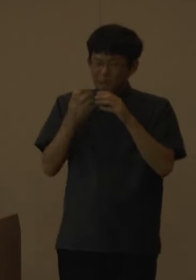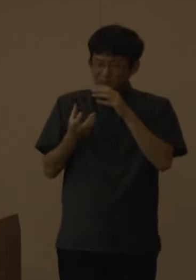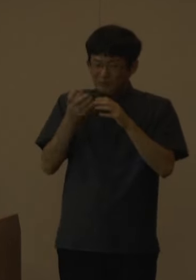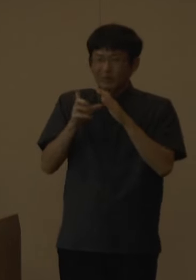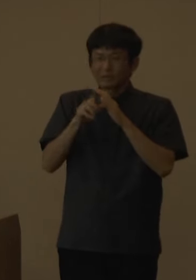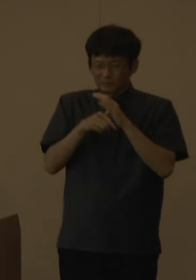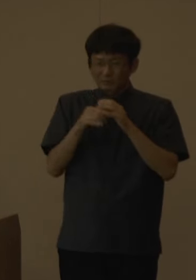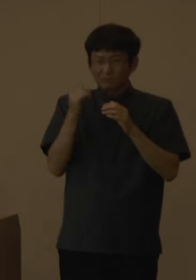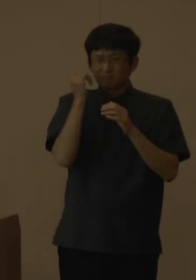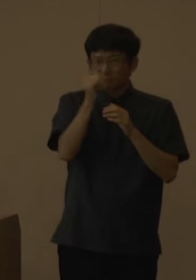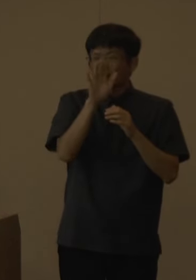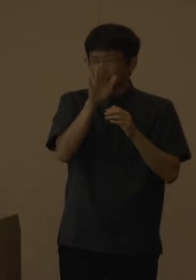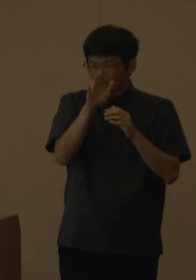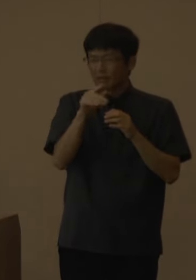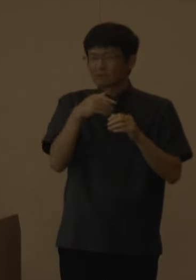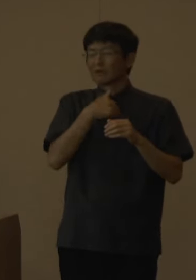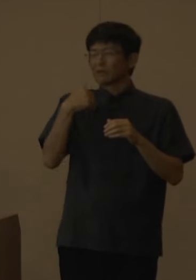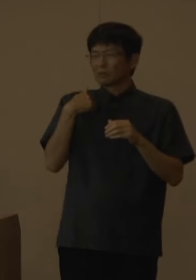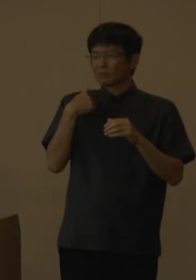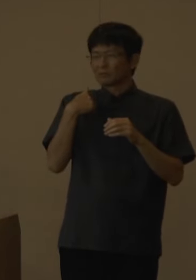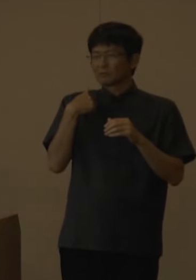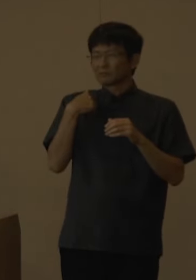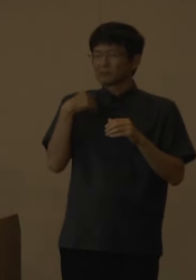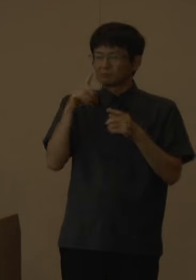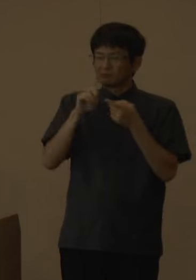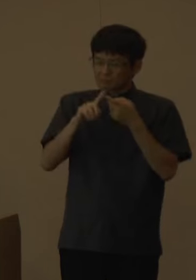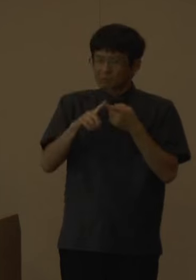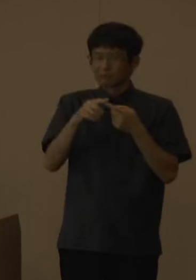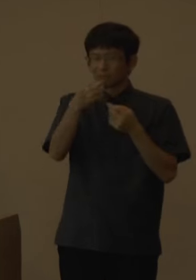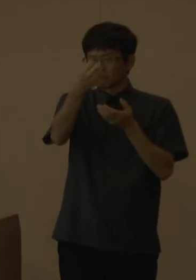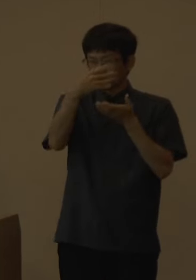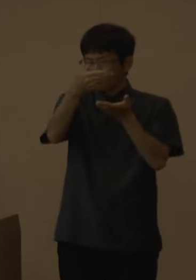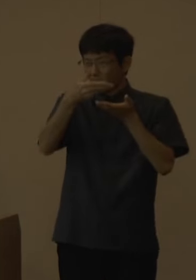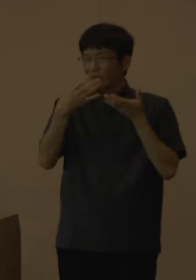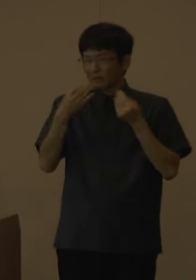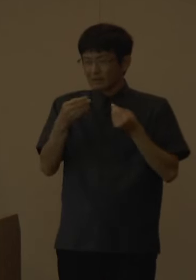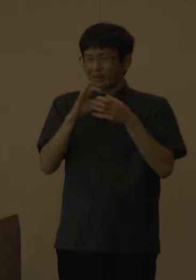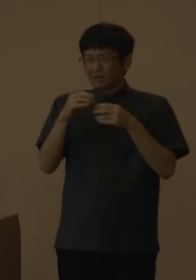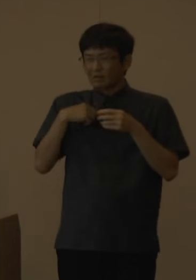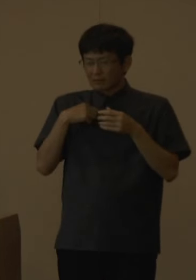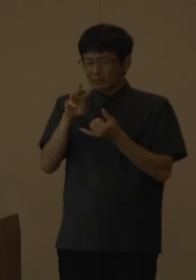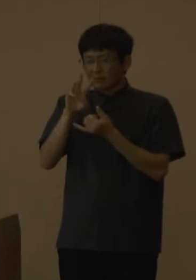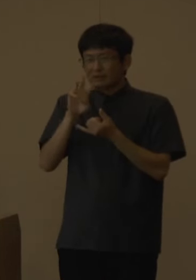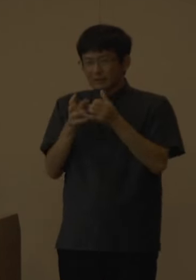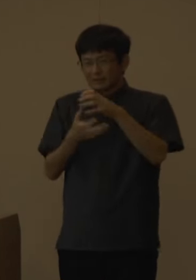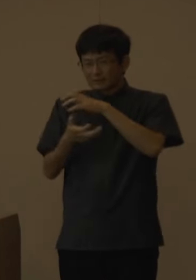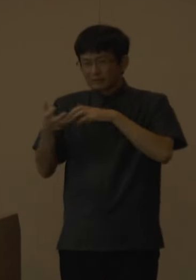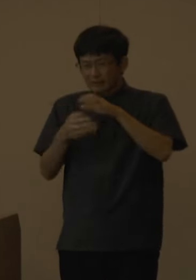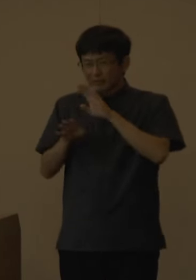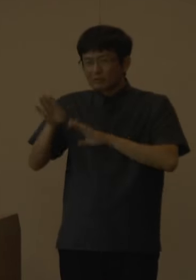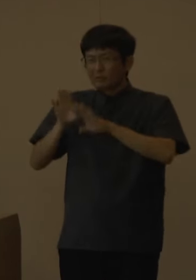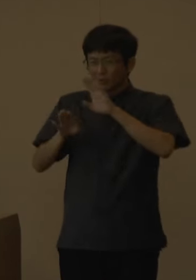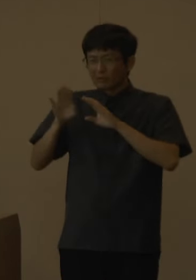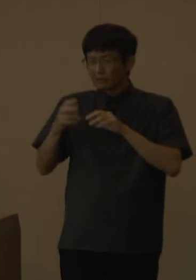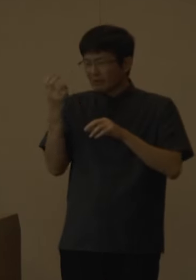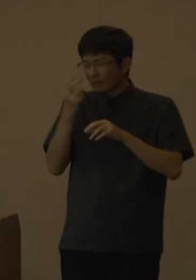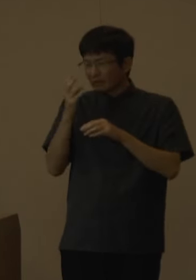ました。ですので私どもの方ではその被害状況の方を市町村の方に、現在確認しているところでござい